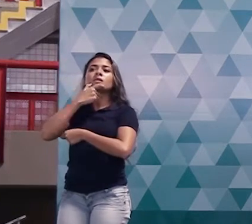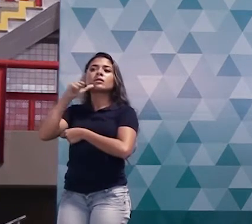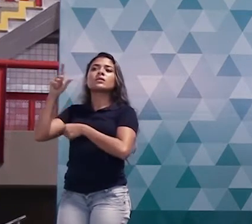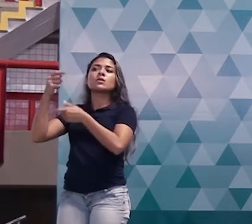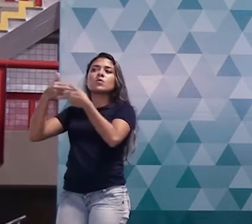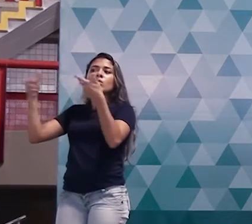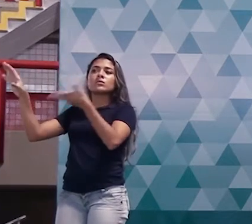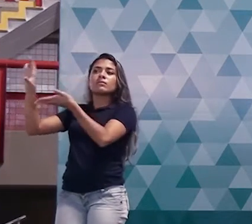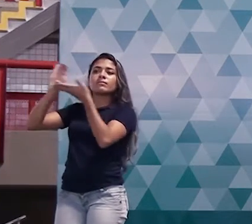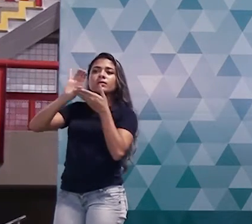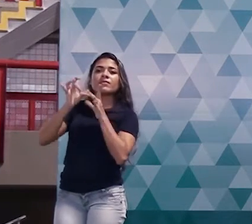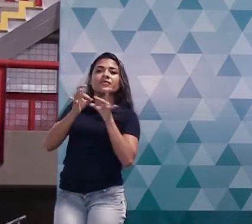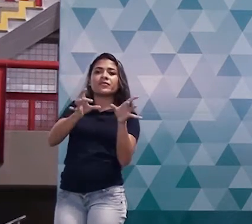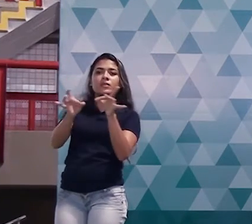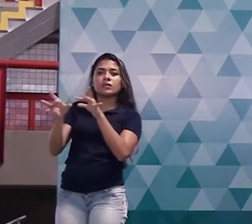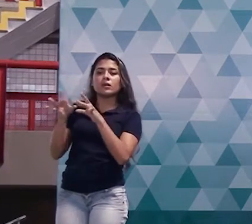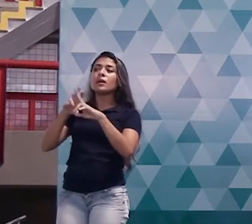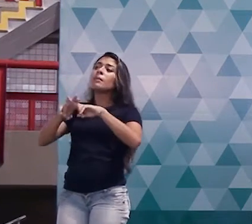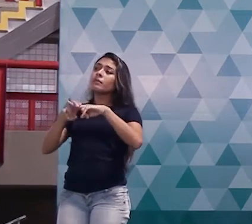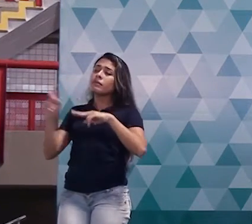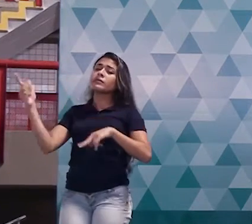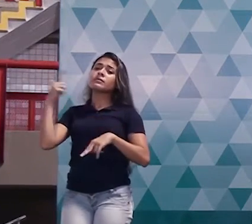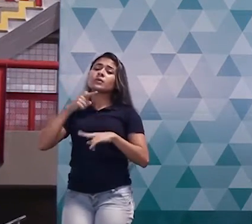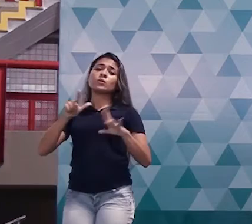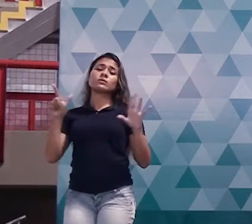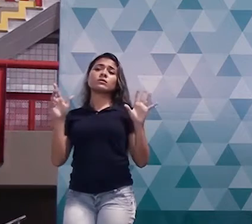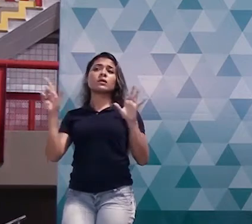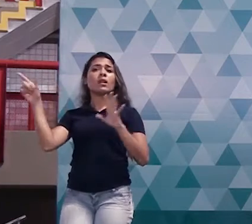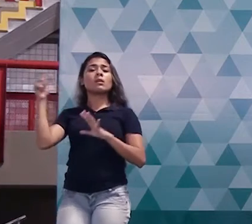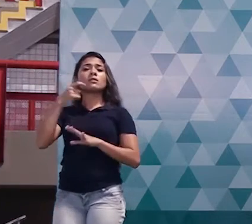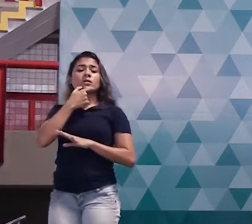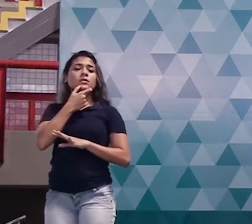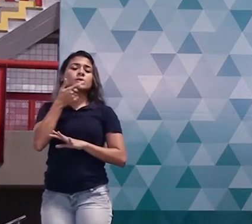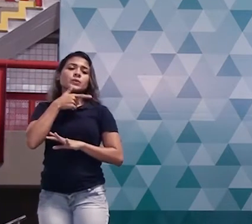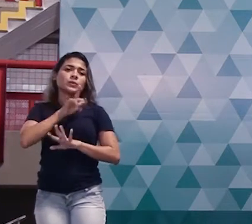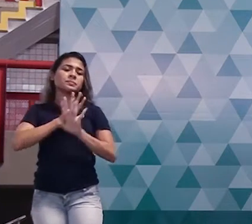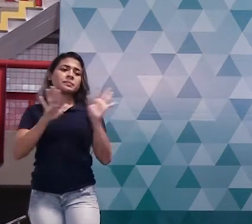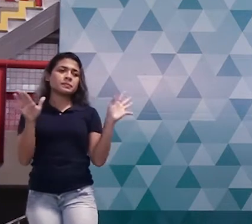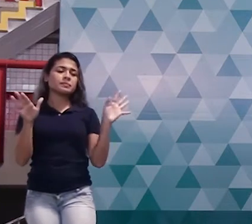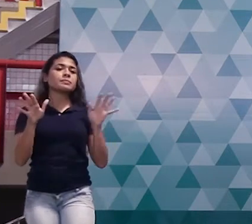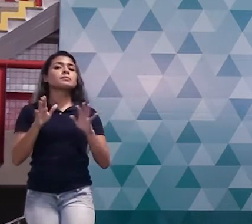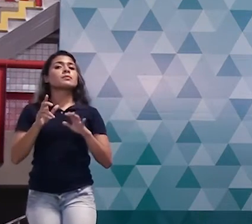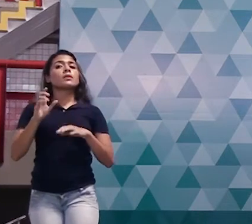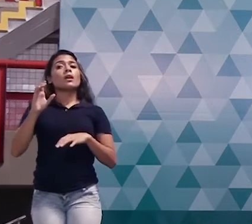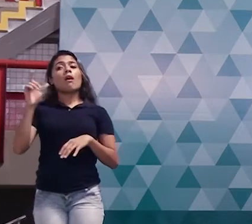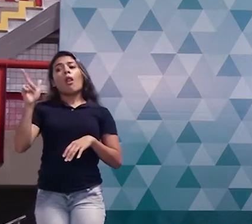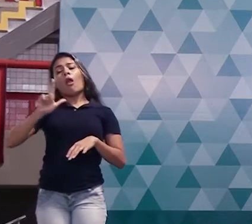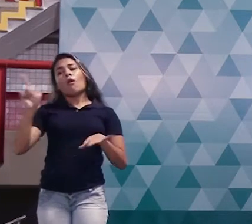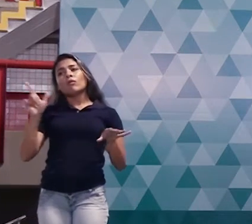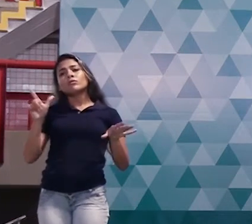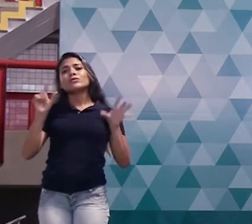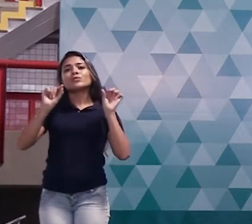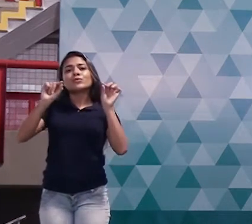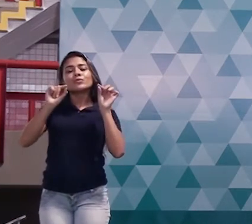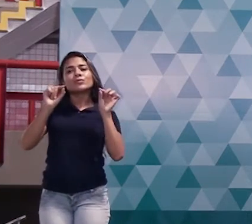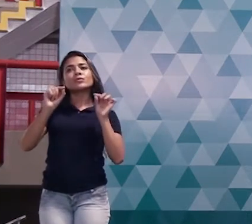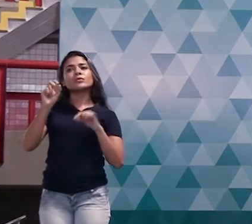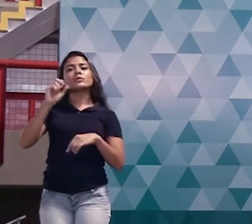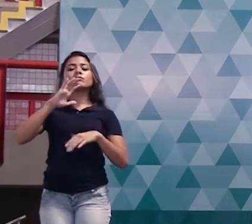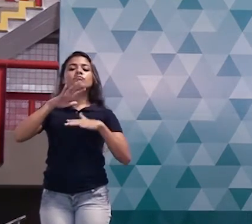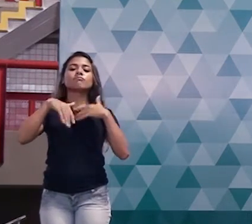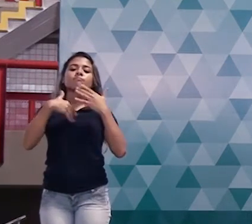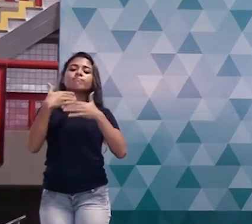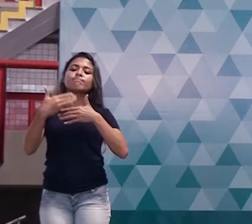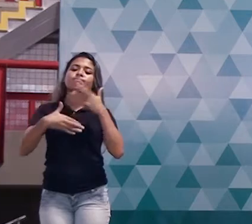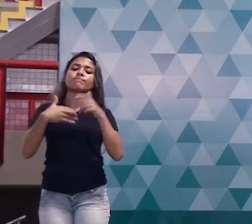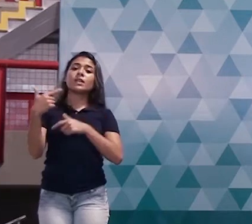Então a Inglaterra está plenamente satisfeita com o governo. Lógico que quando for no